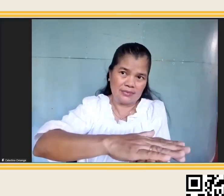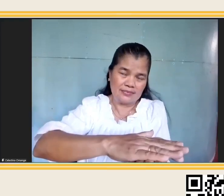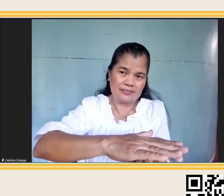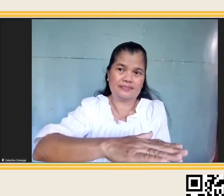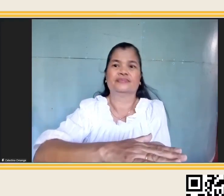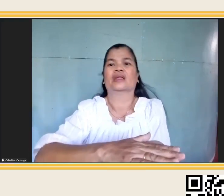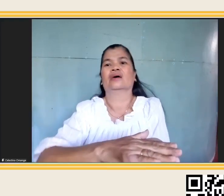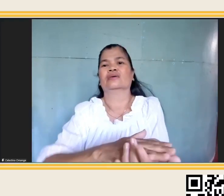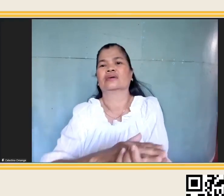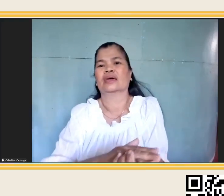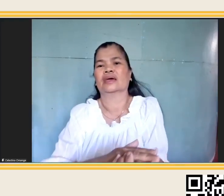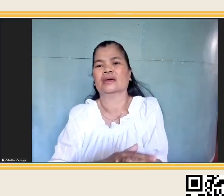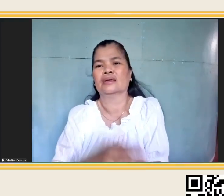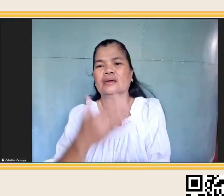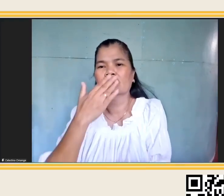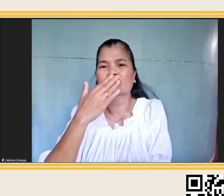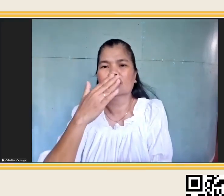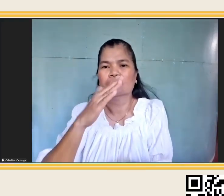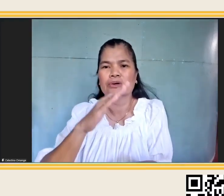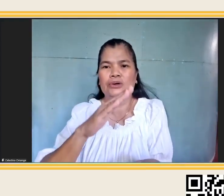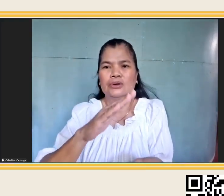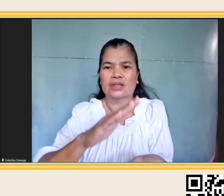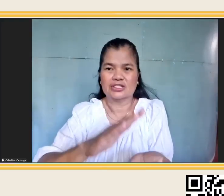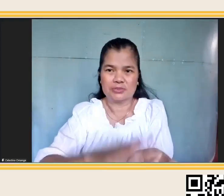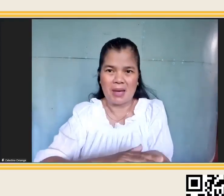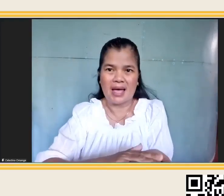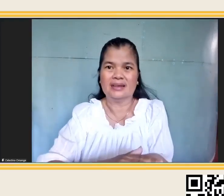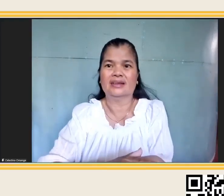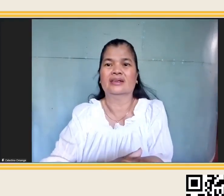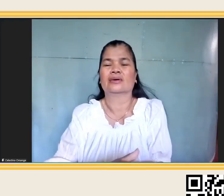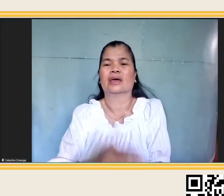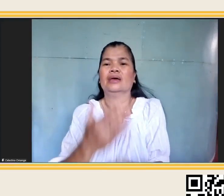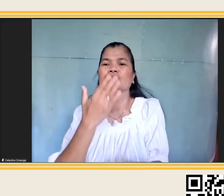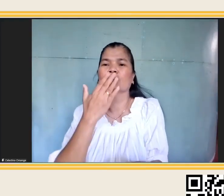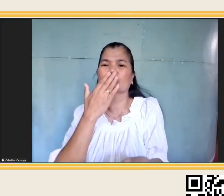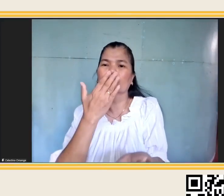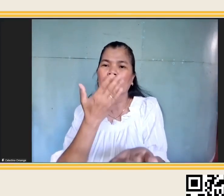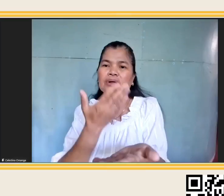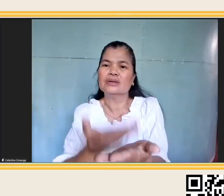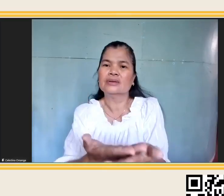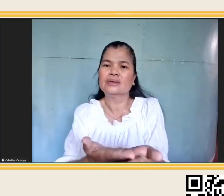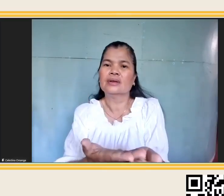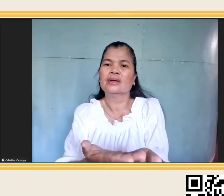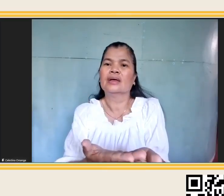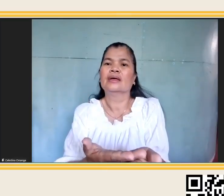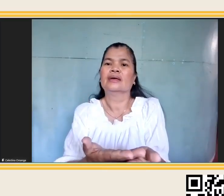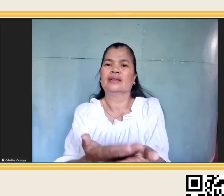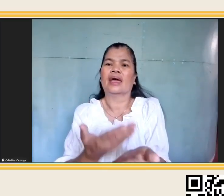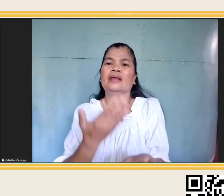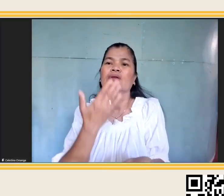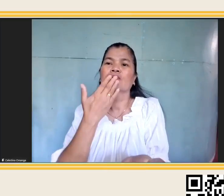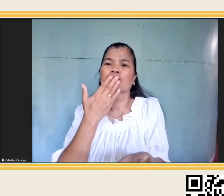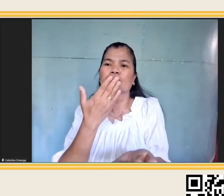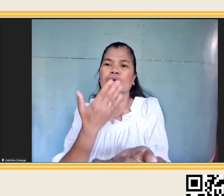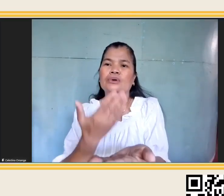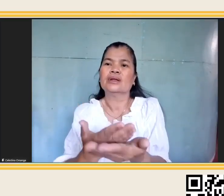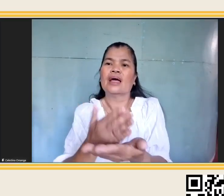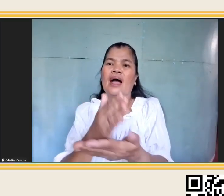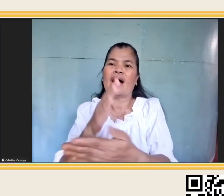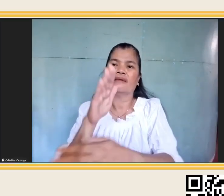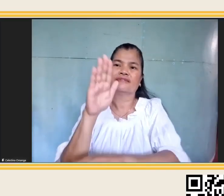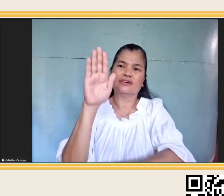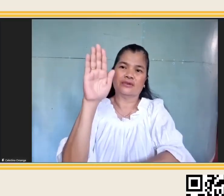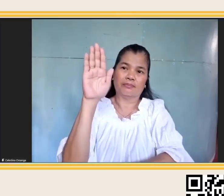down. Okay. That's bad. Okay, so good. Then,